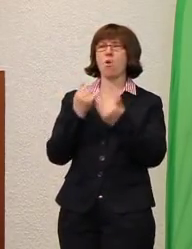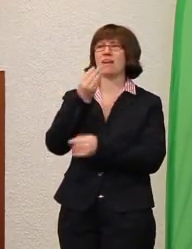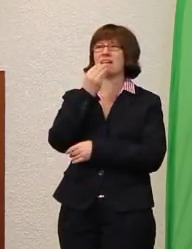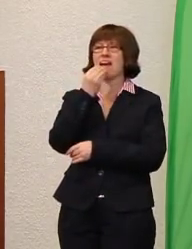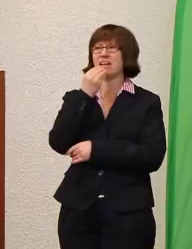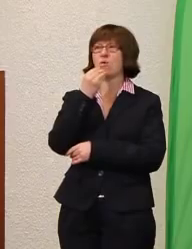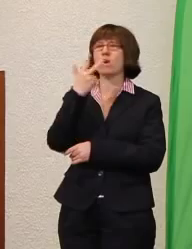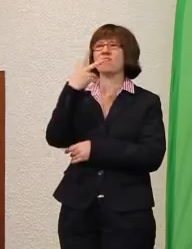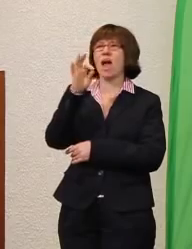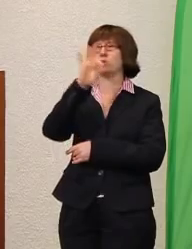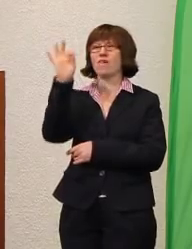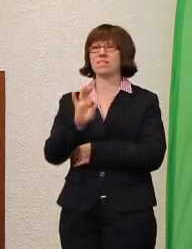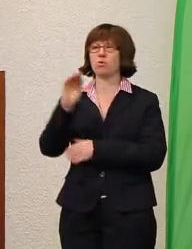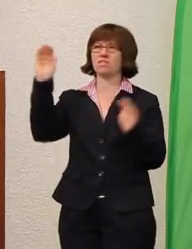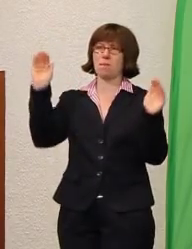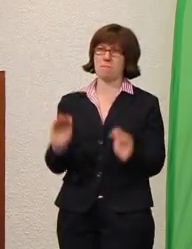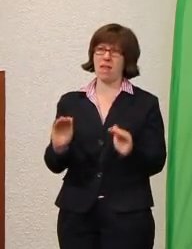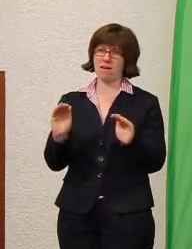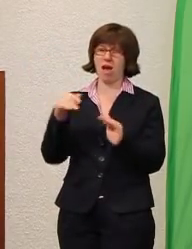um 23% billiger.